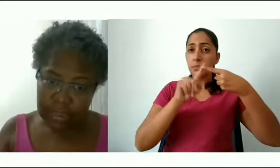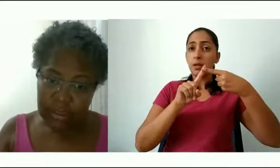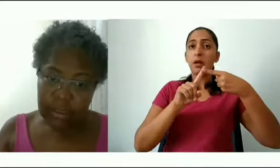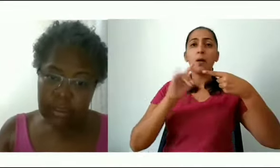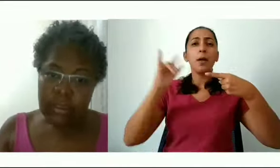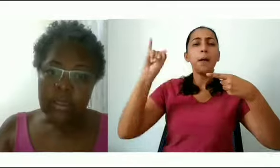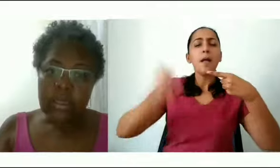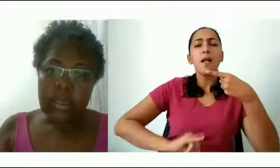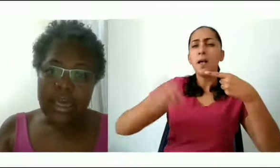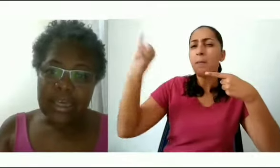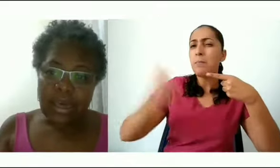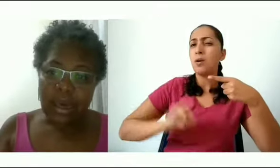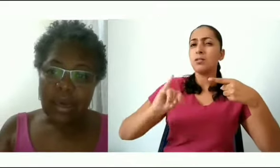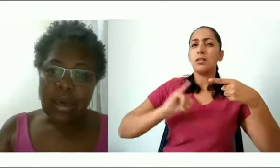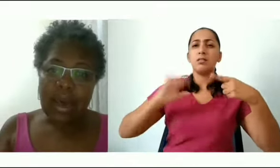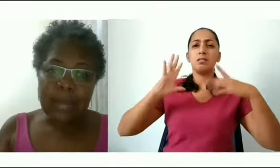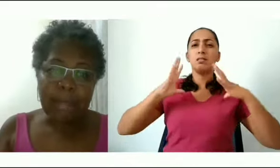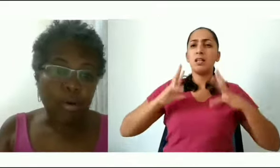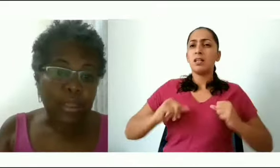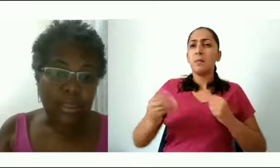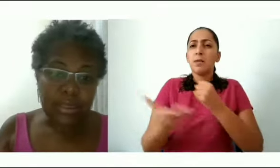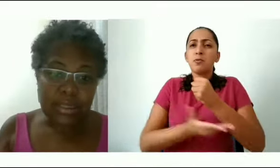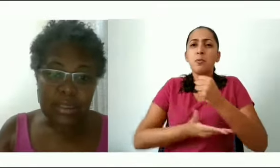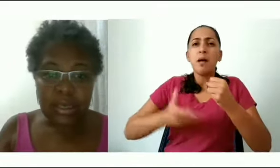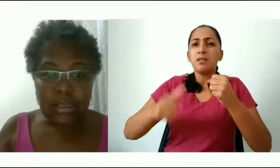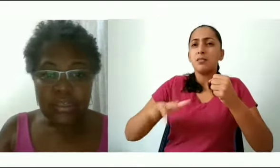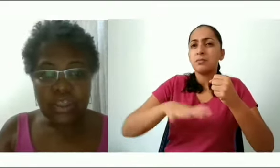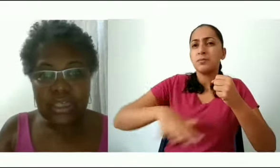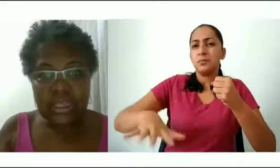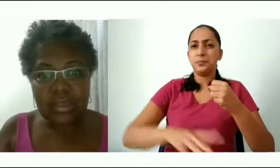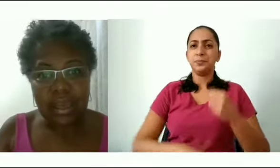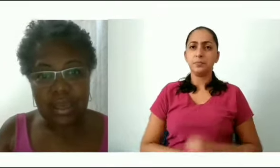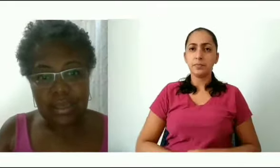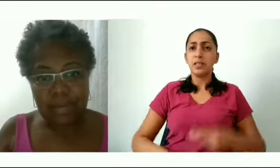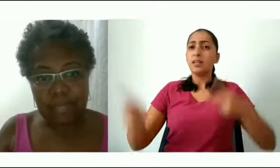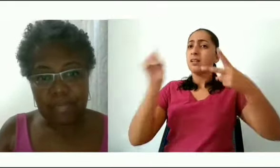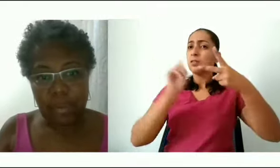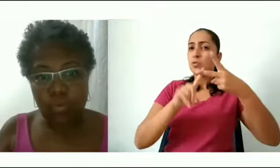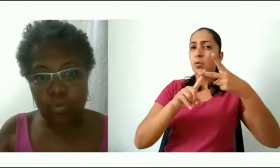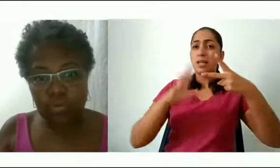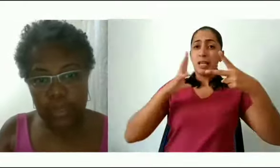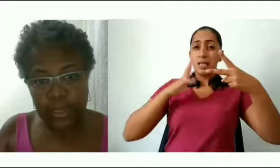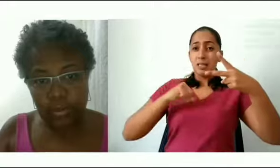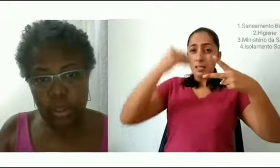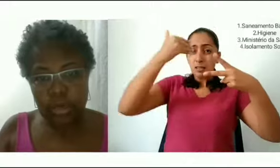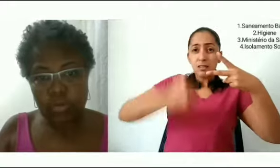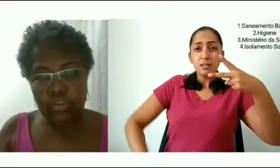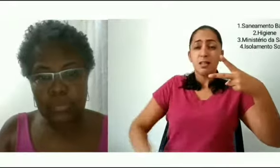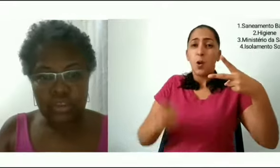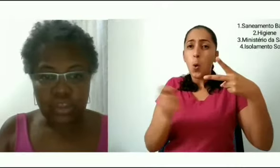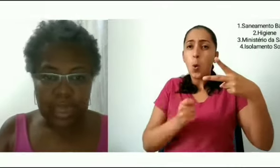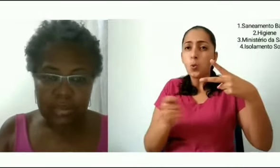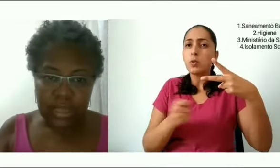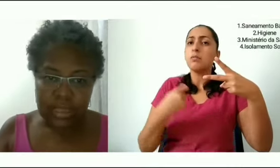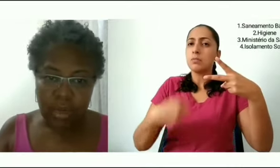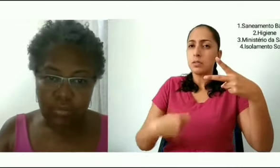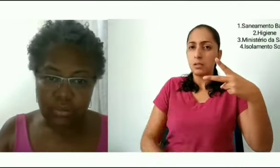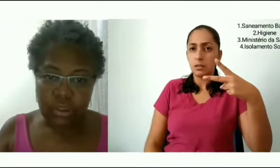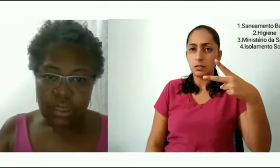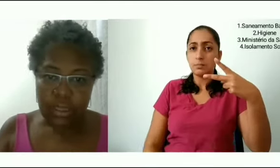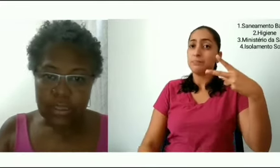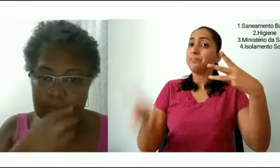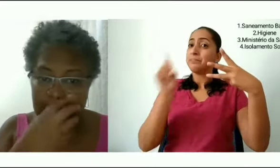de higiene e a importância de que se tenha um governo onde o Ministério